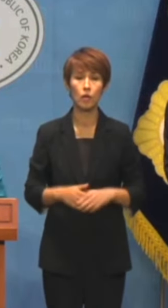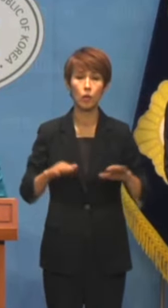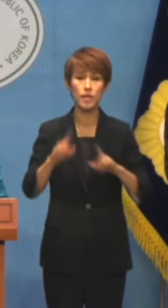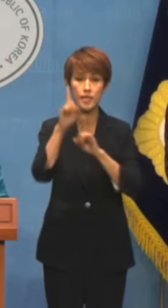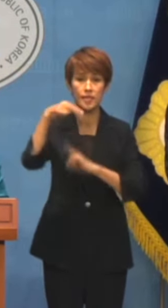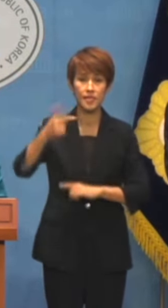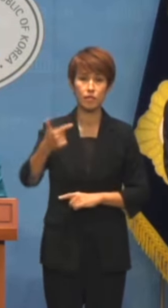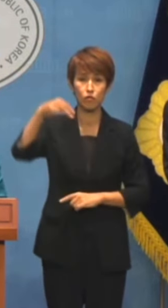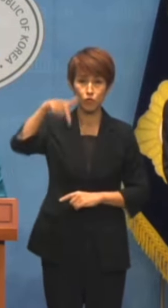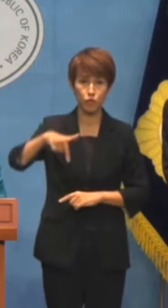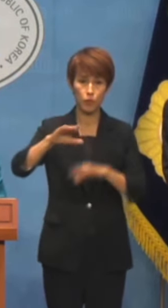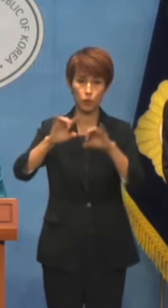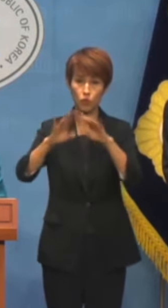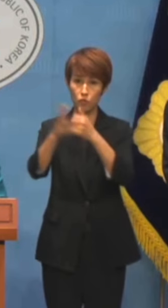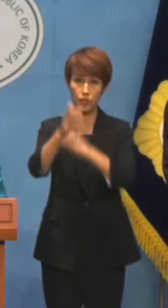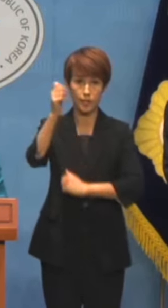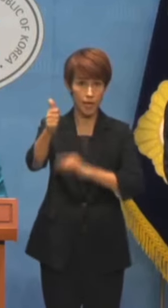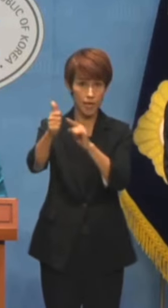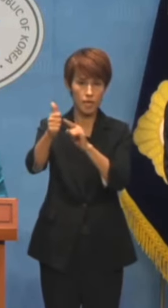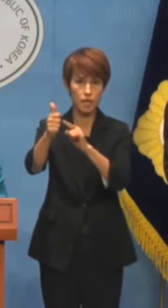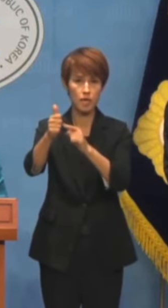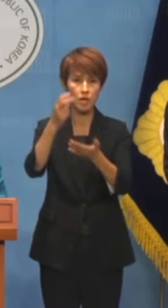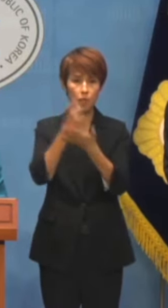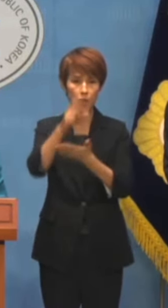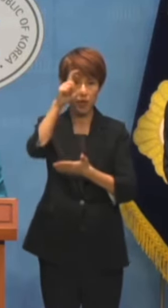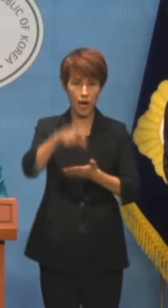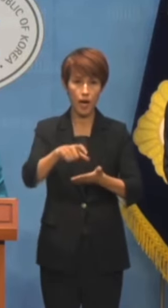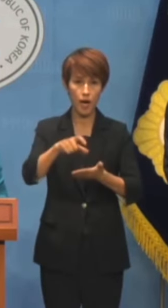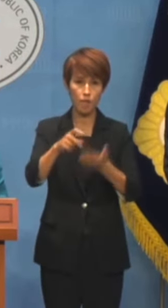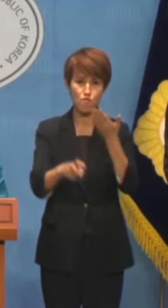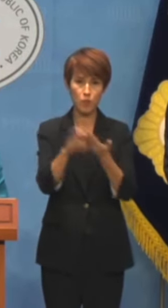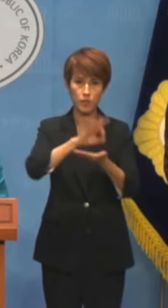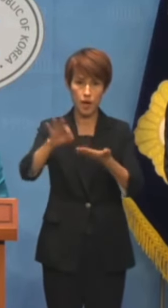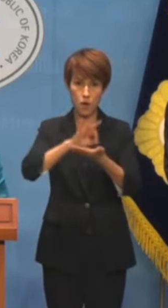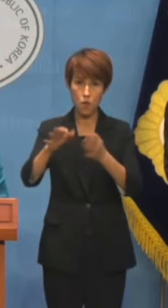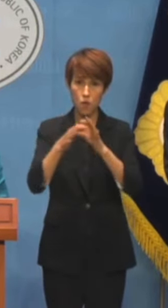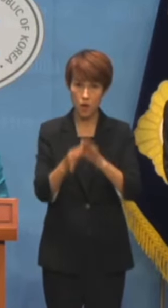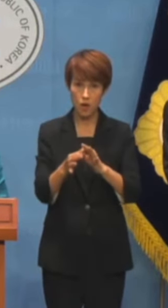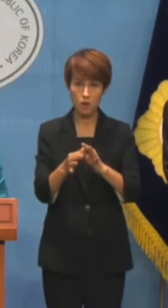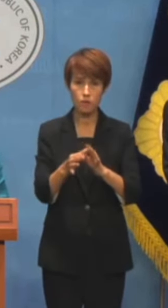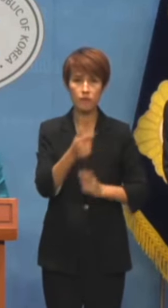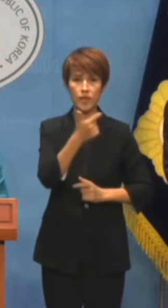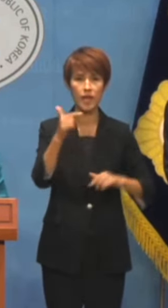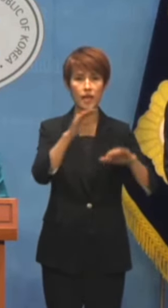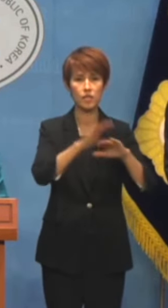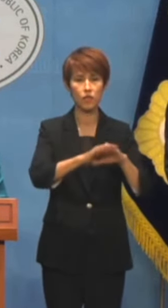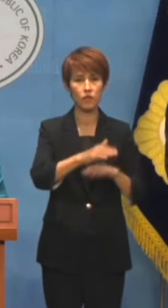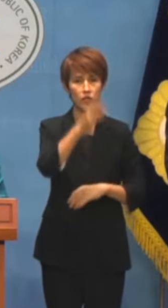이진수 방송통신위원장을 법카 불법 사용에 대해서 대전